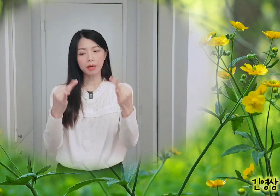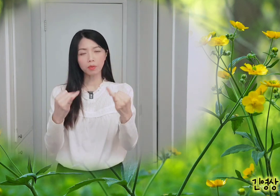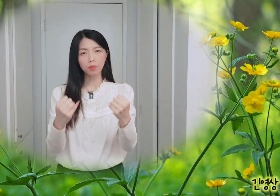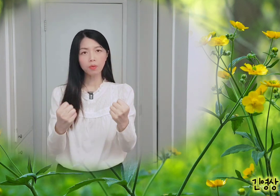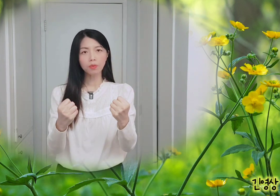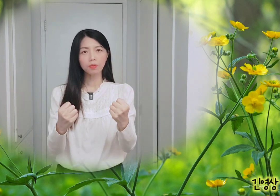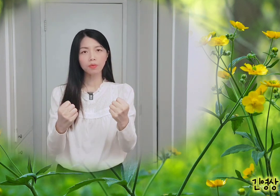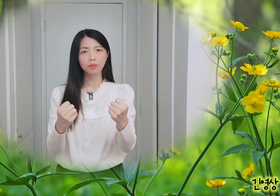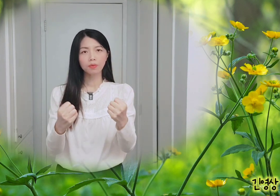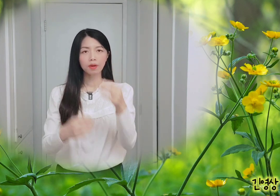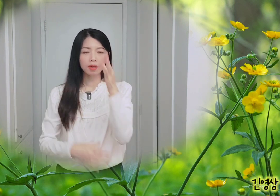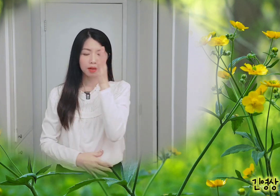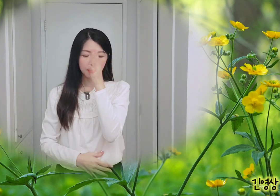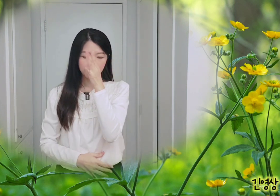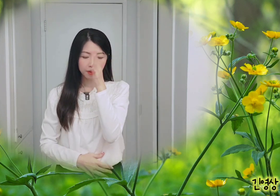욕심 많고